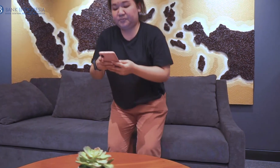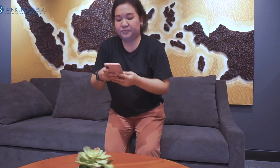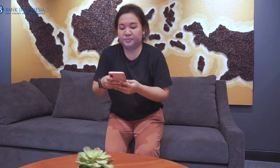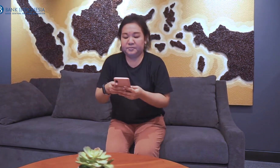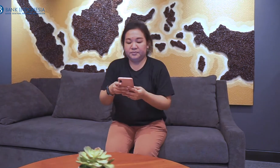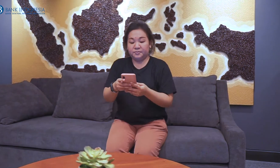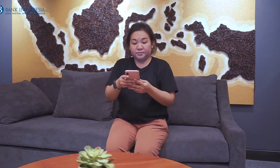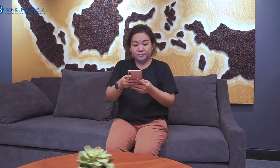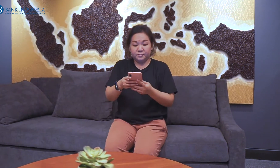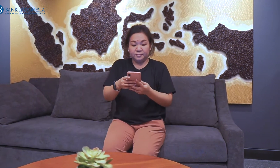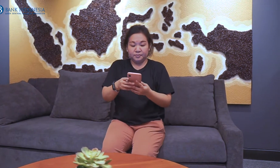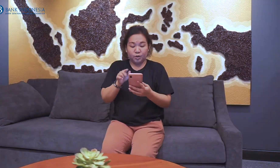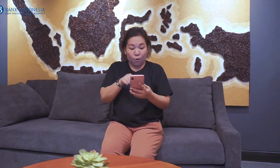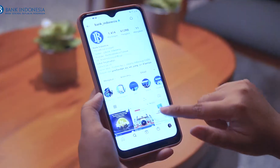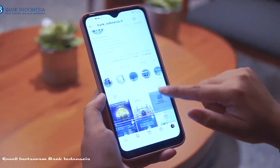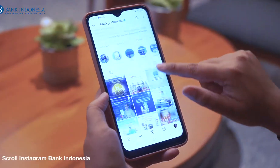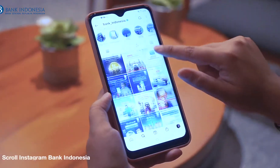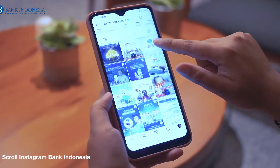museum biasa.